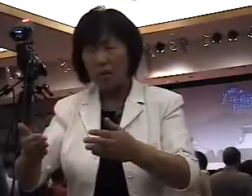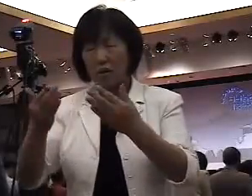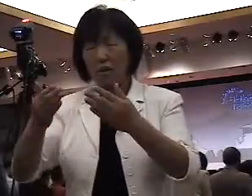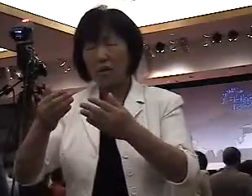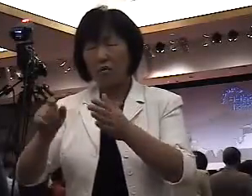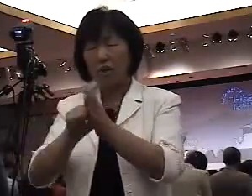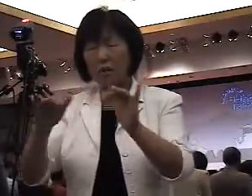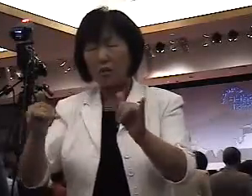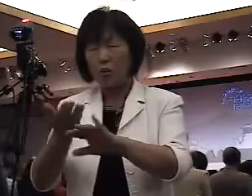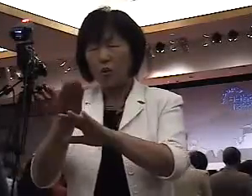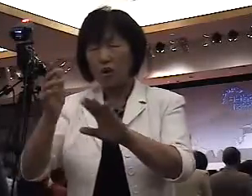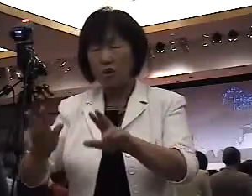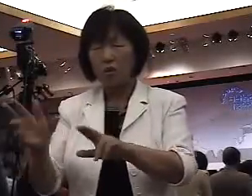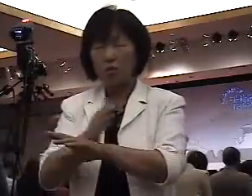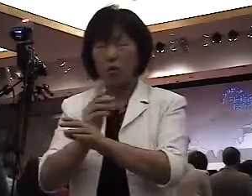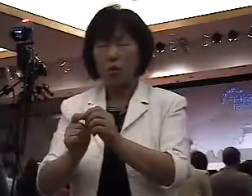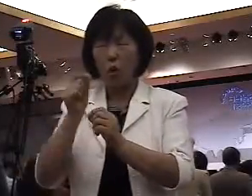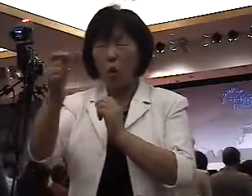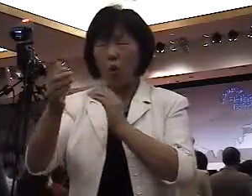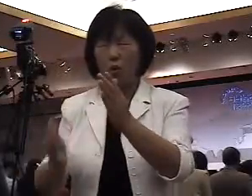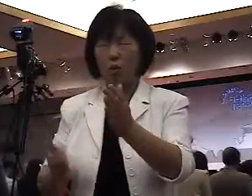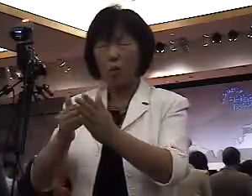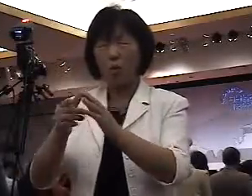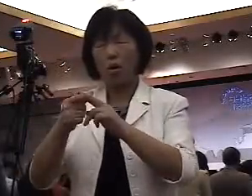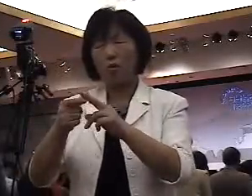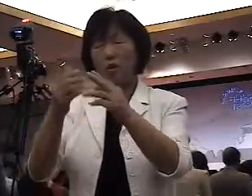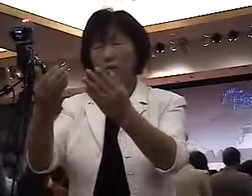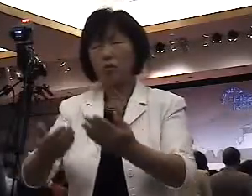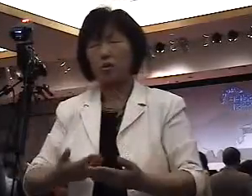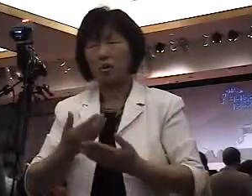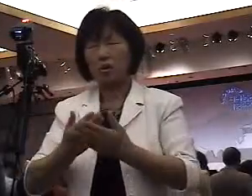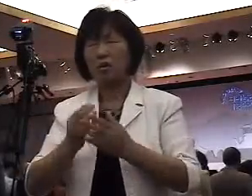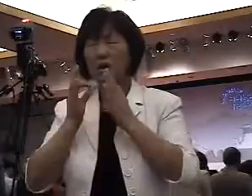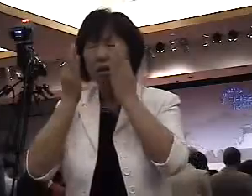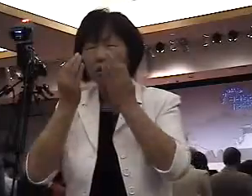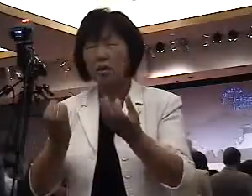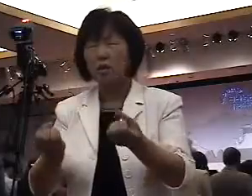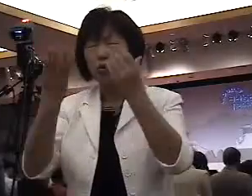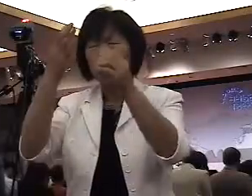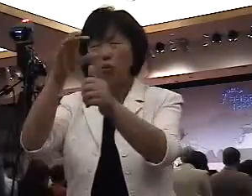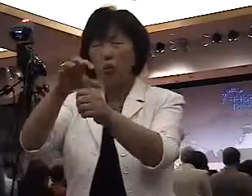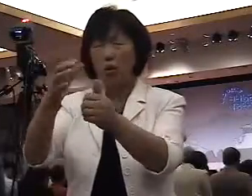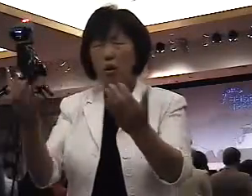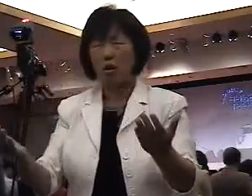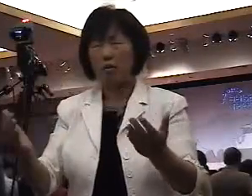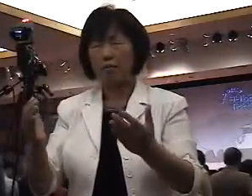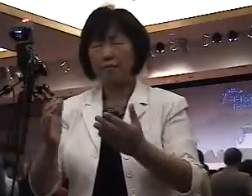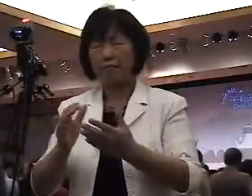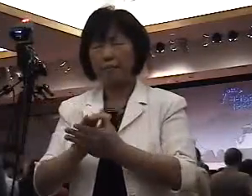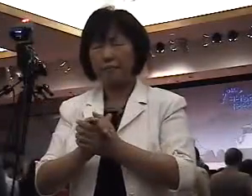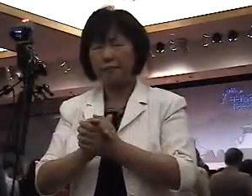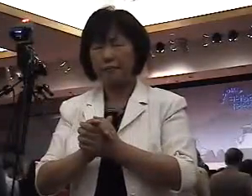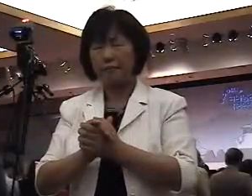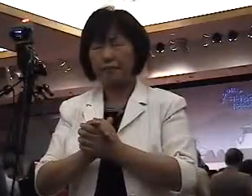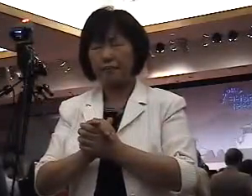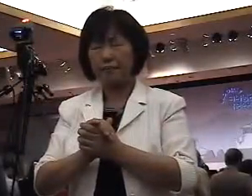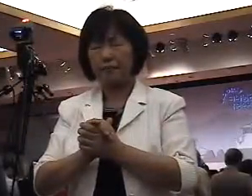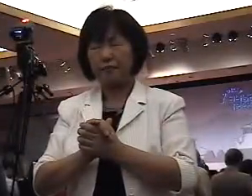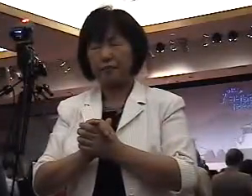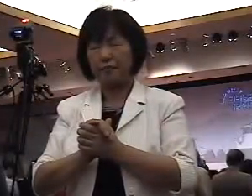위해 이제로부터 영원토록 함께하여 주시옵기를 간절히 축원하옵나이다. 아멘.